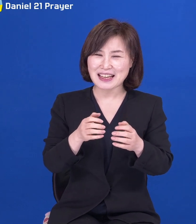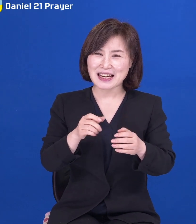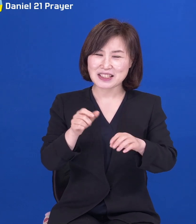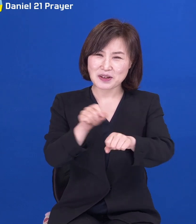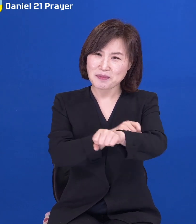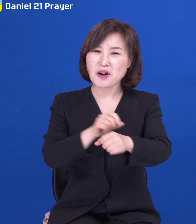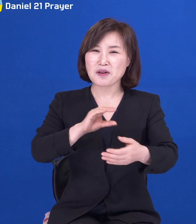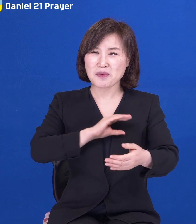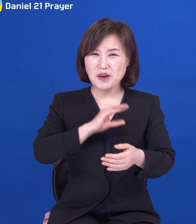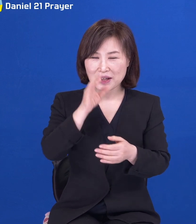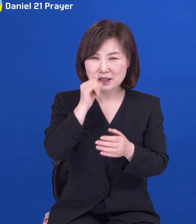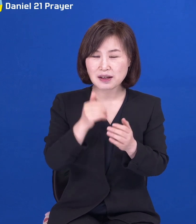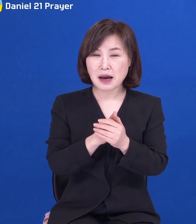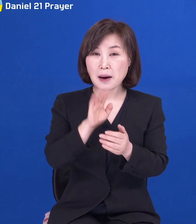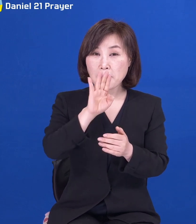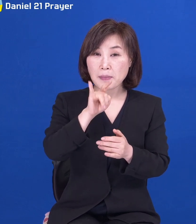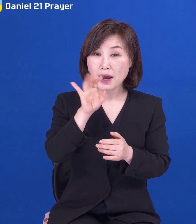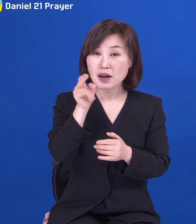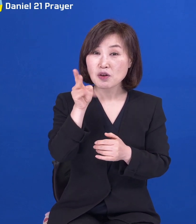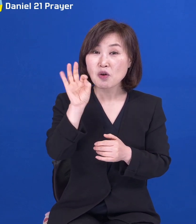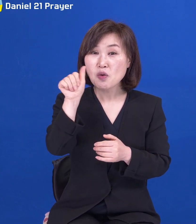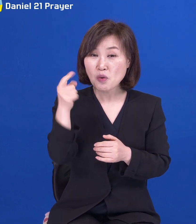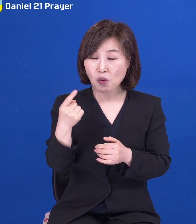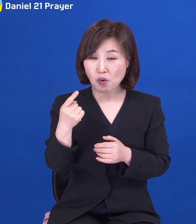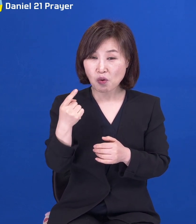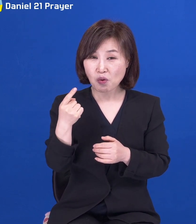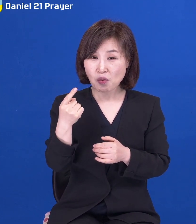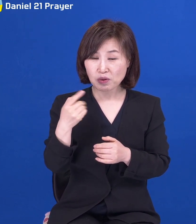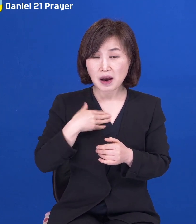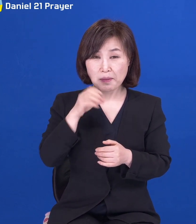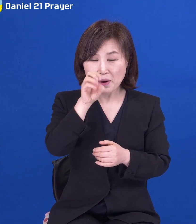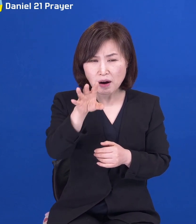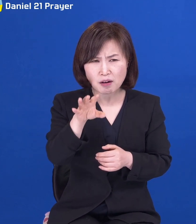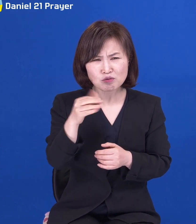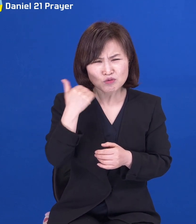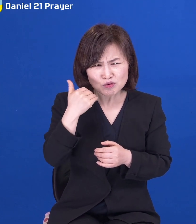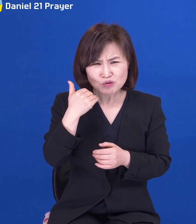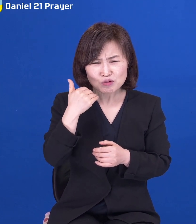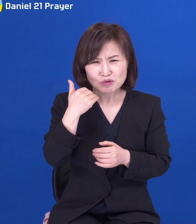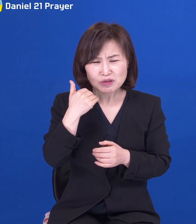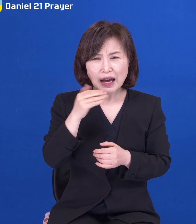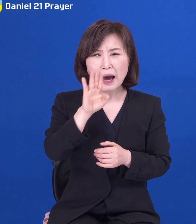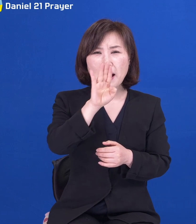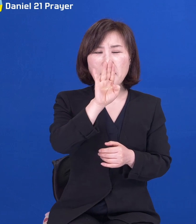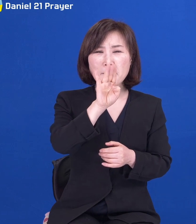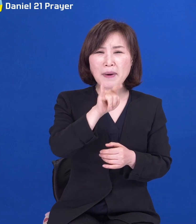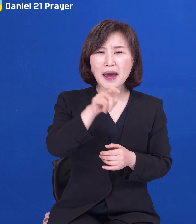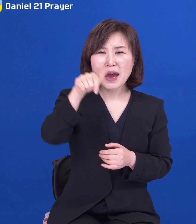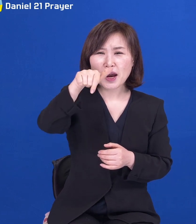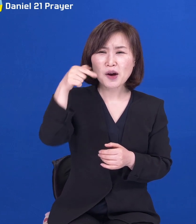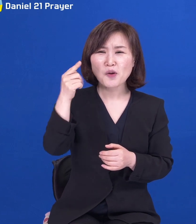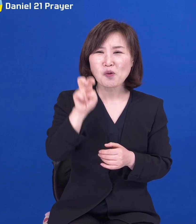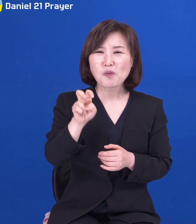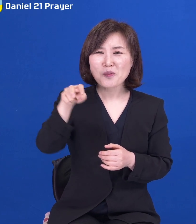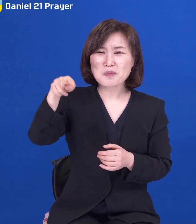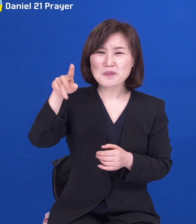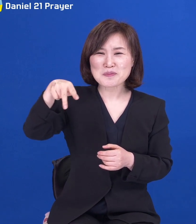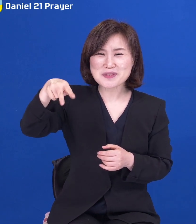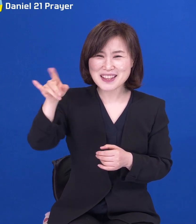전화하면서 야 나 배영호인데 하니까 야 배영호가 누군데 하더라고요. 그래서 나 백꼽새야 하니까 그래서